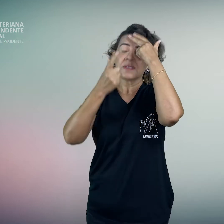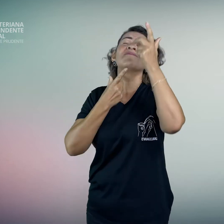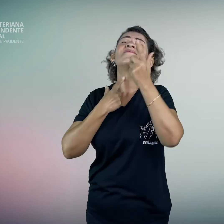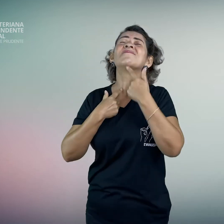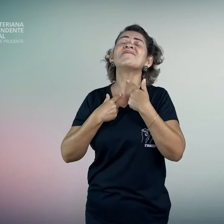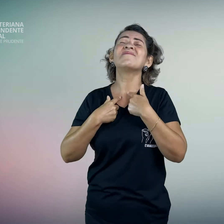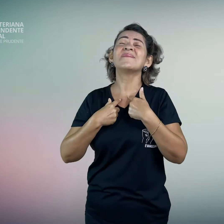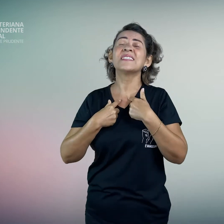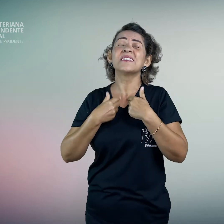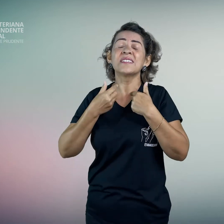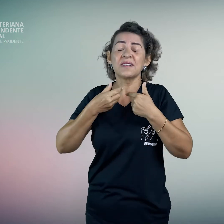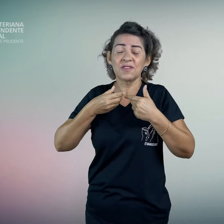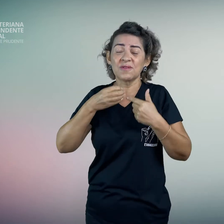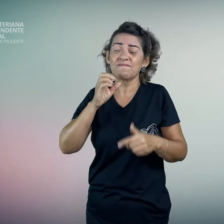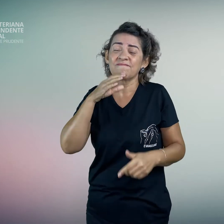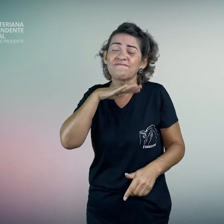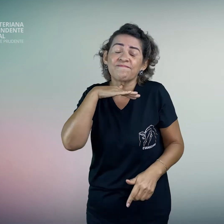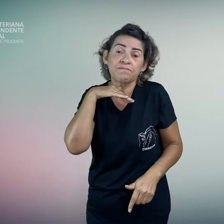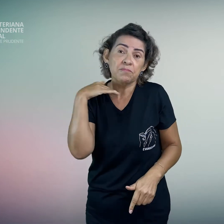estando fisicamente sadias.